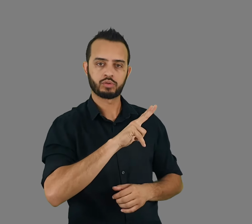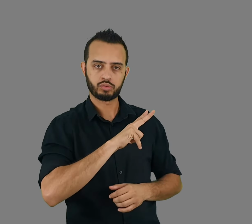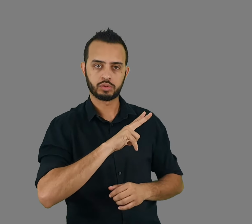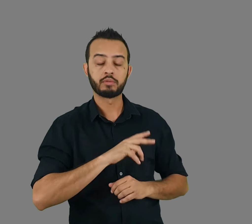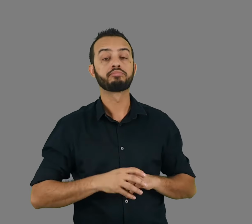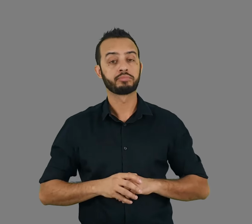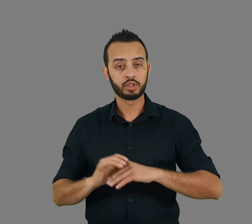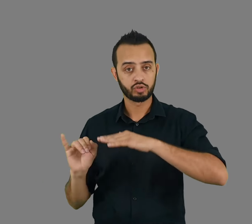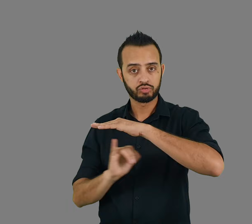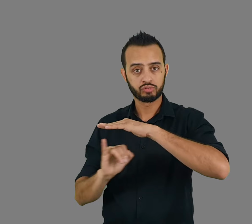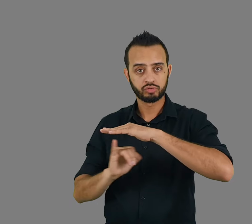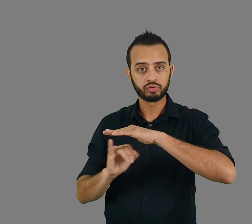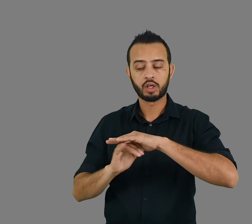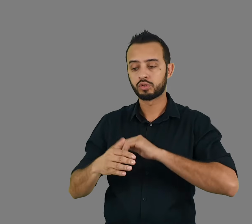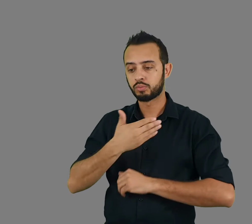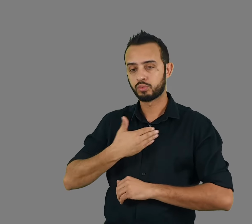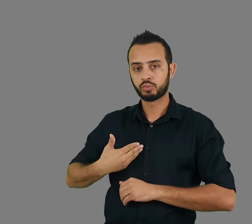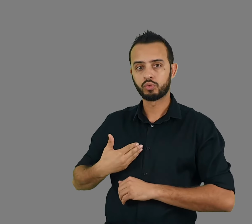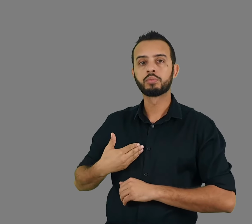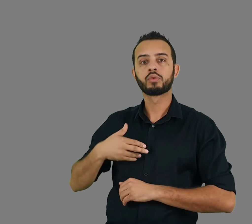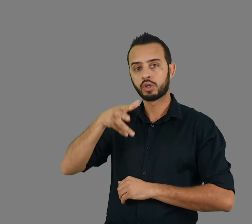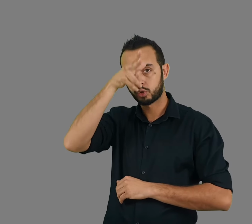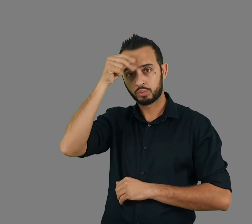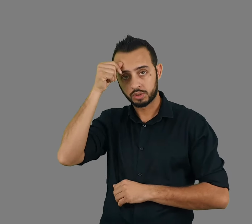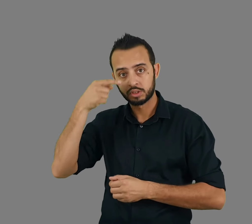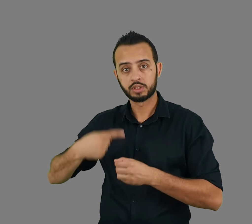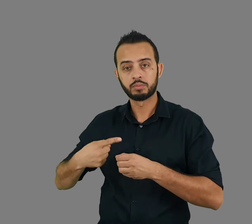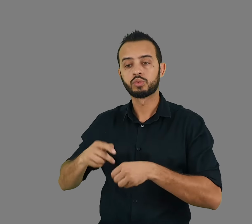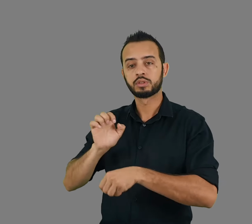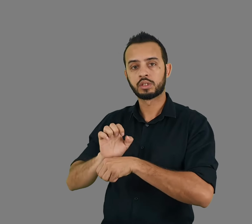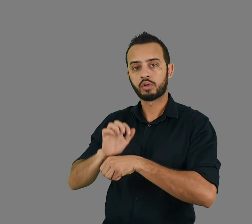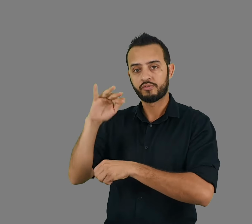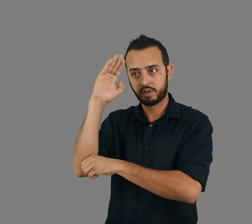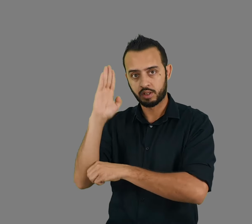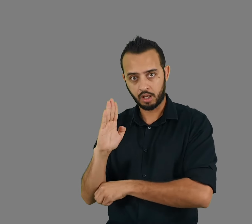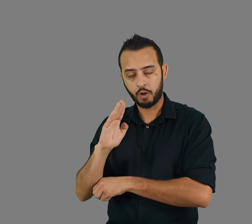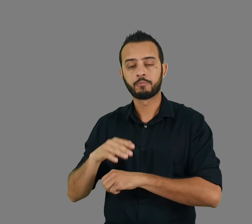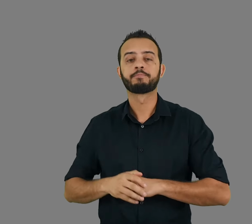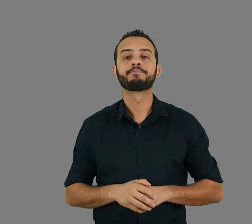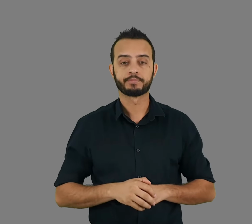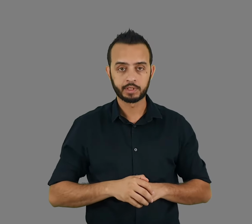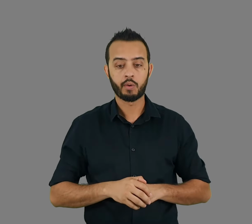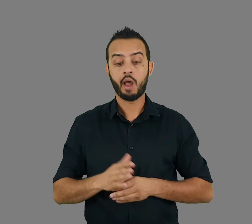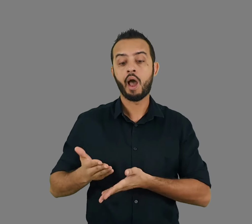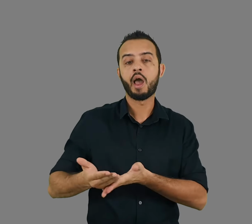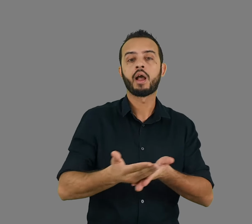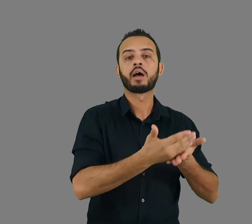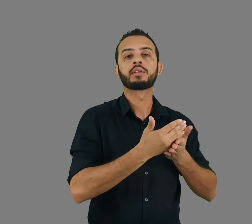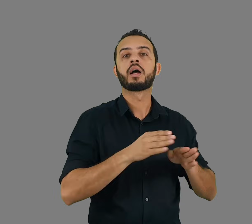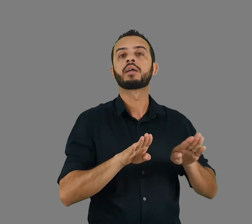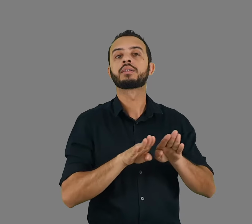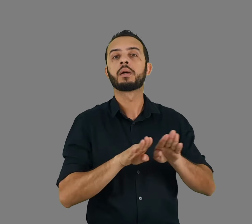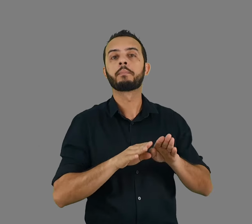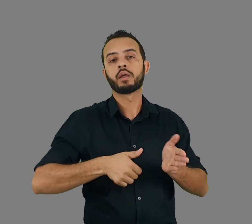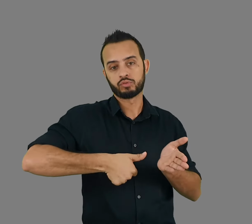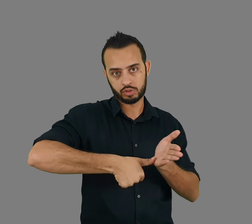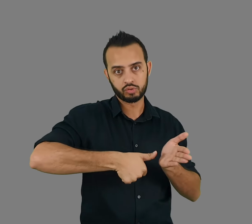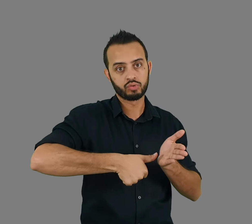entidades públicas de âmbito municipal, estadual e federal, arrecadar contribuição de seus associados, utilizando,